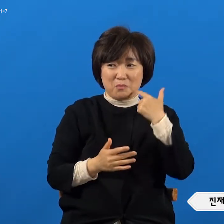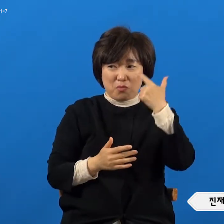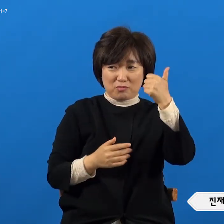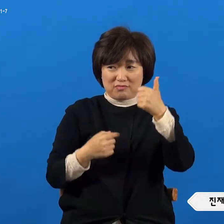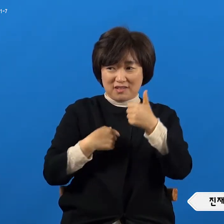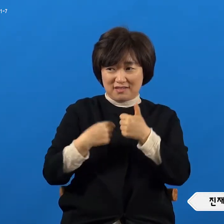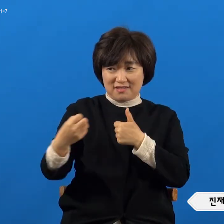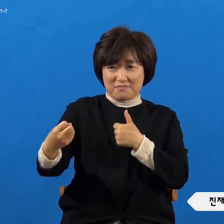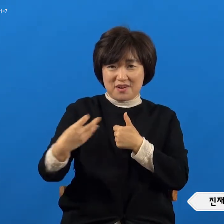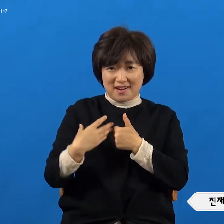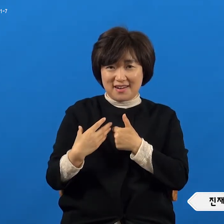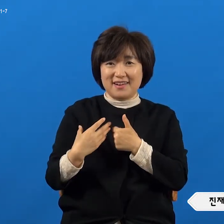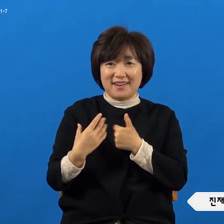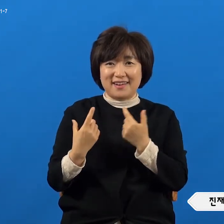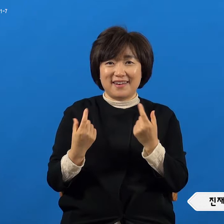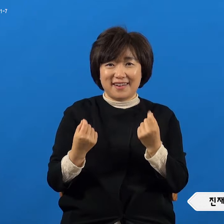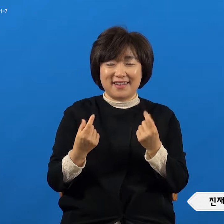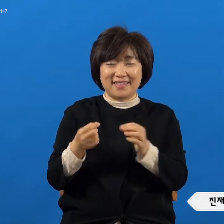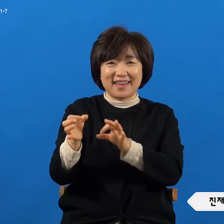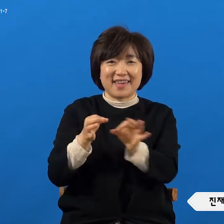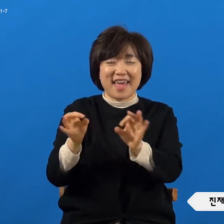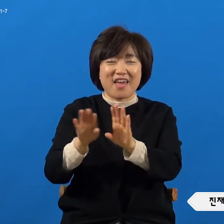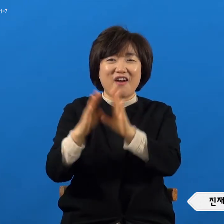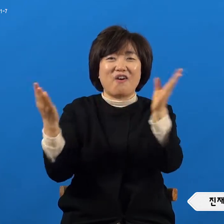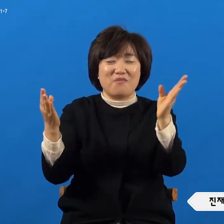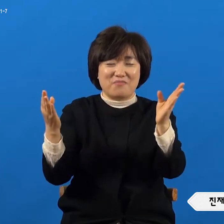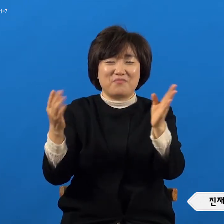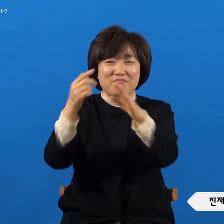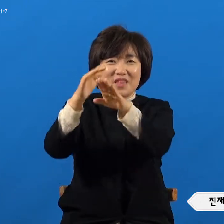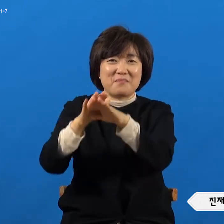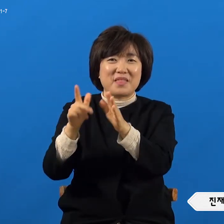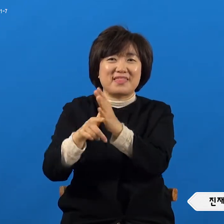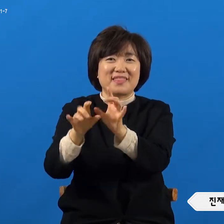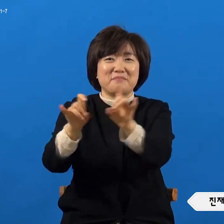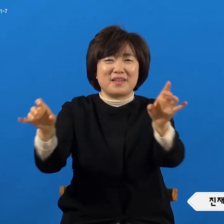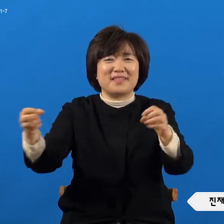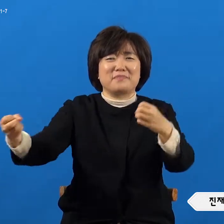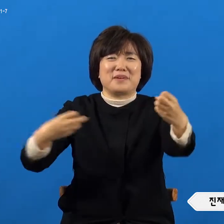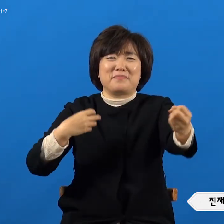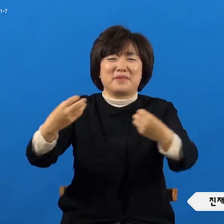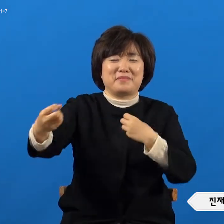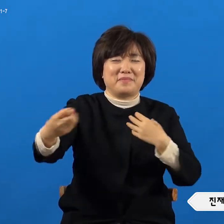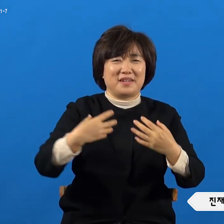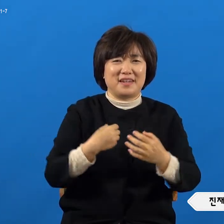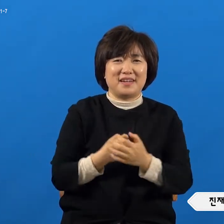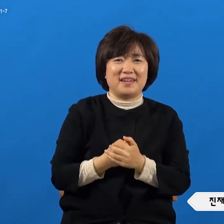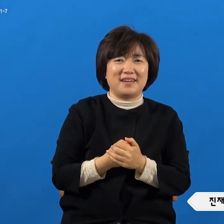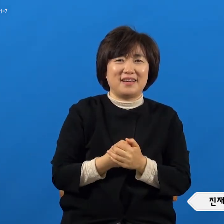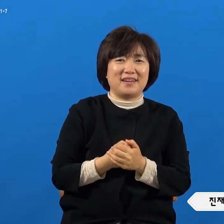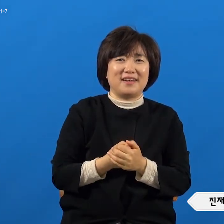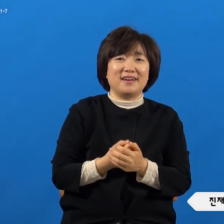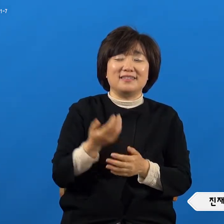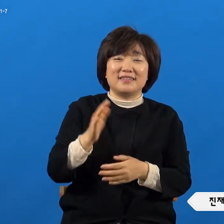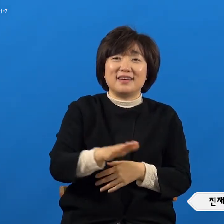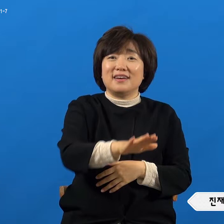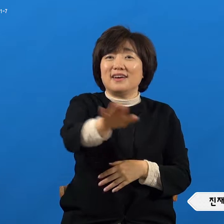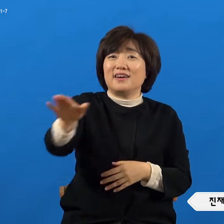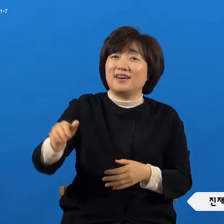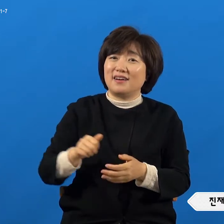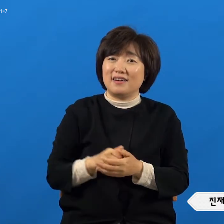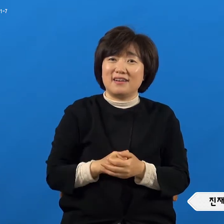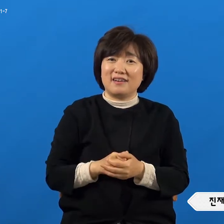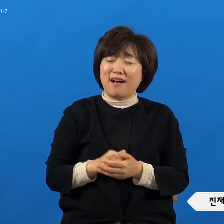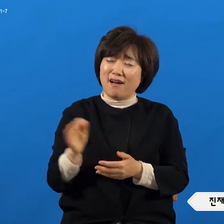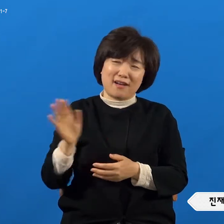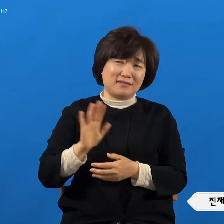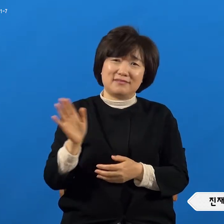기도 제목을 개업 예배 때마다 주시는지 모르겠습니다. 그런데 사랑하는 여러분, 꼭 그렇지